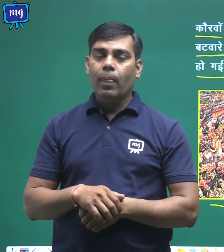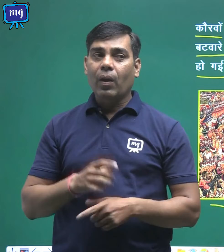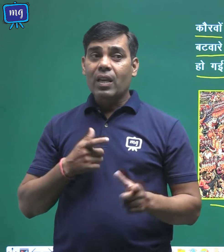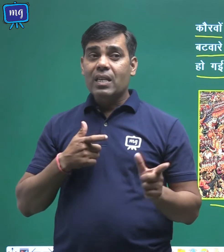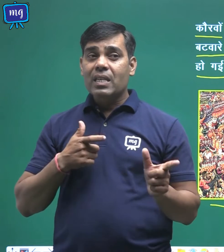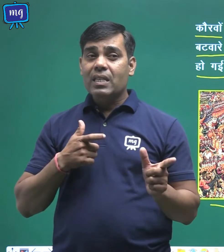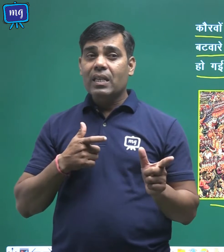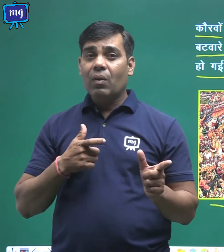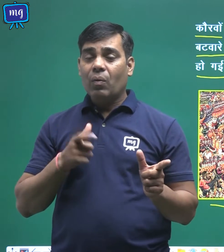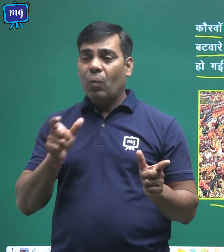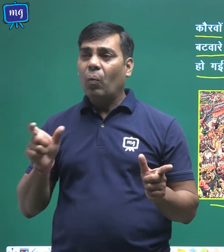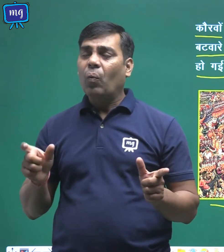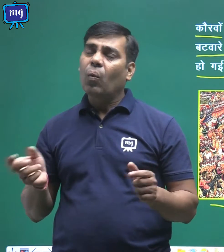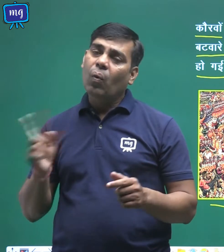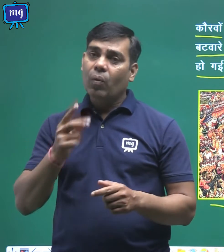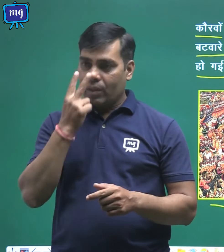देख रहे हैं,